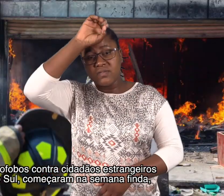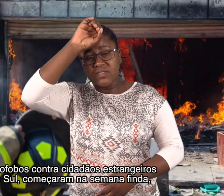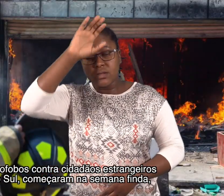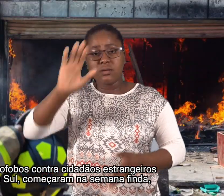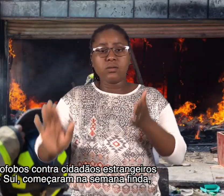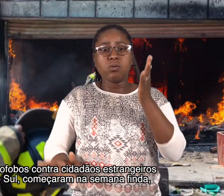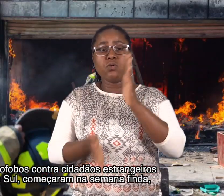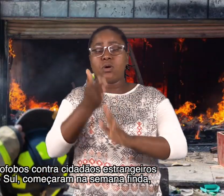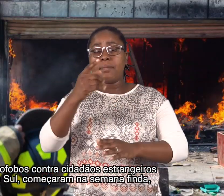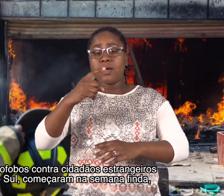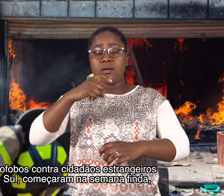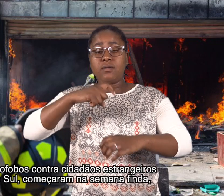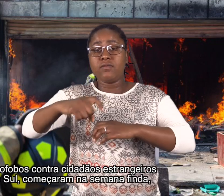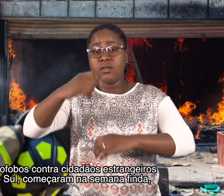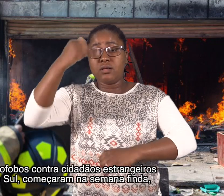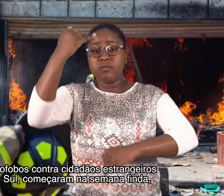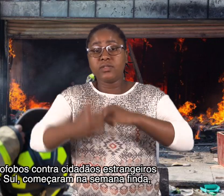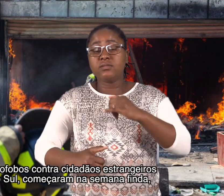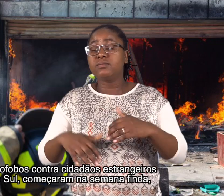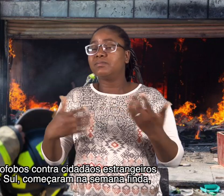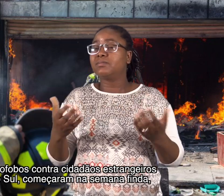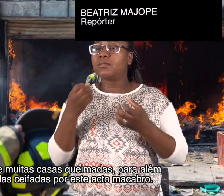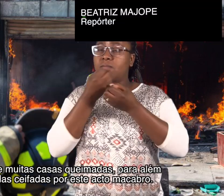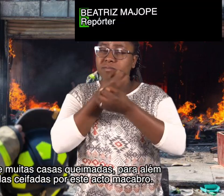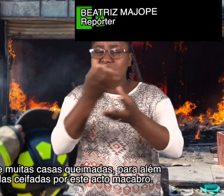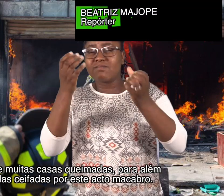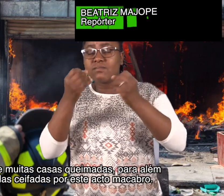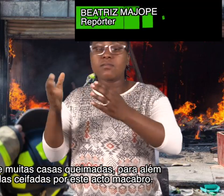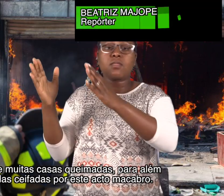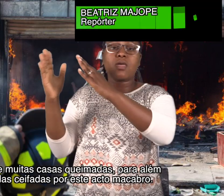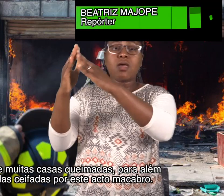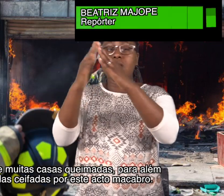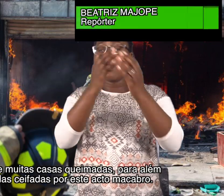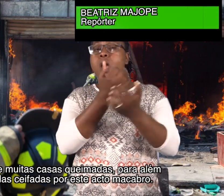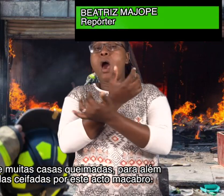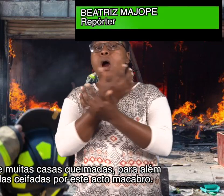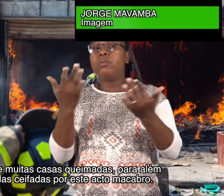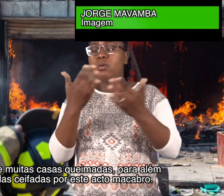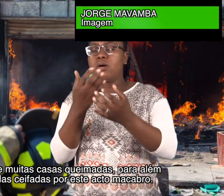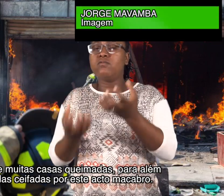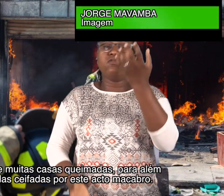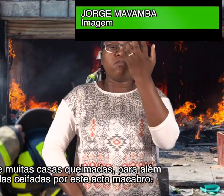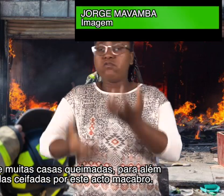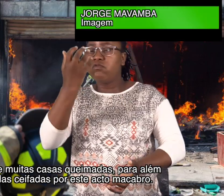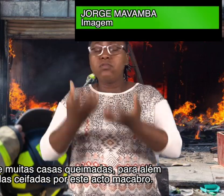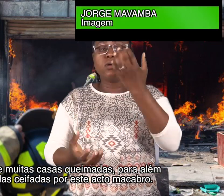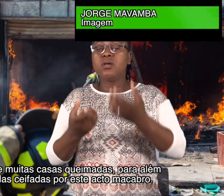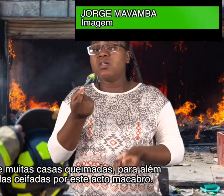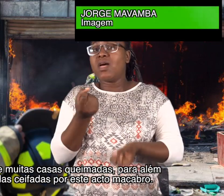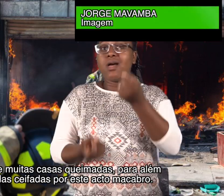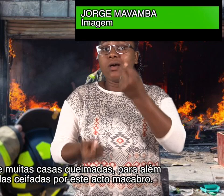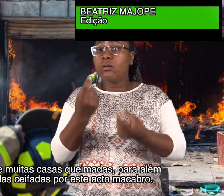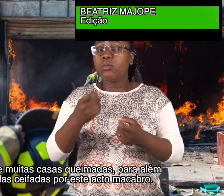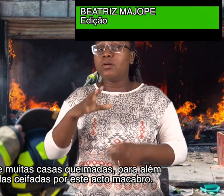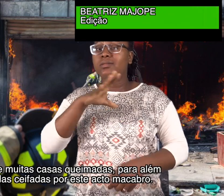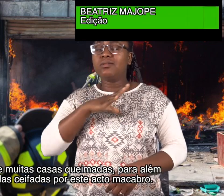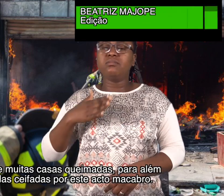África do Sul começaram na semana finda e há relatos de muitas casas queimadas, para além de várias vidas ceifadas,